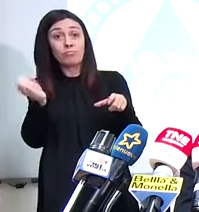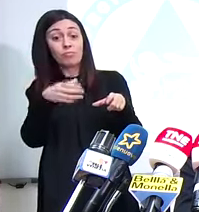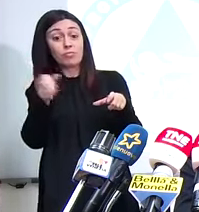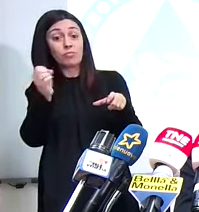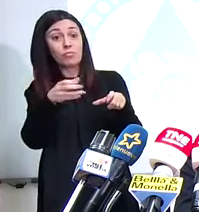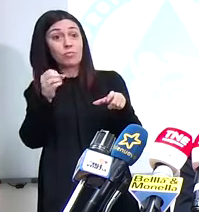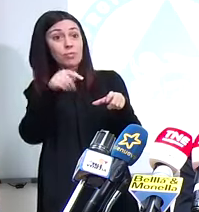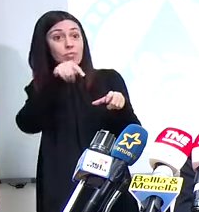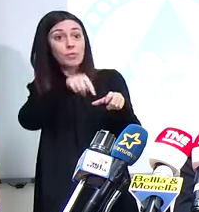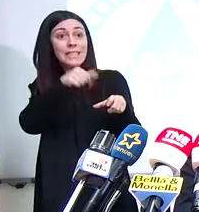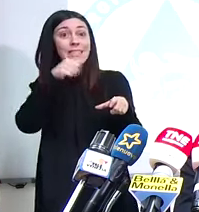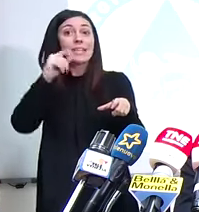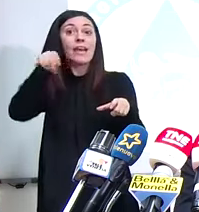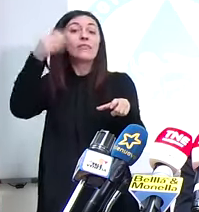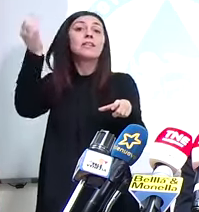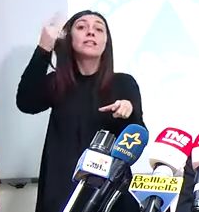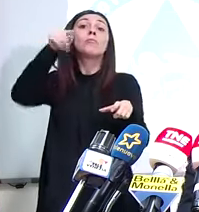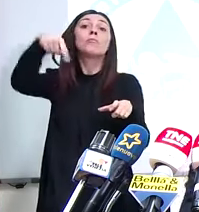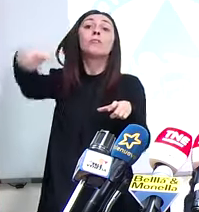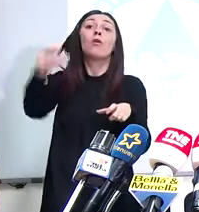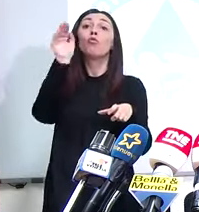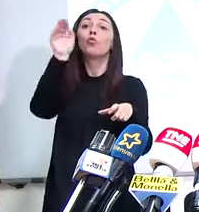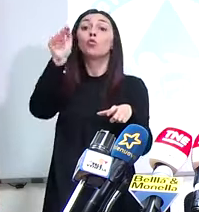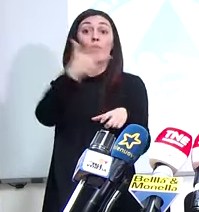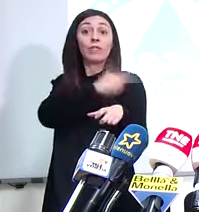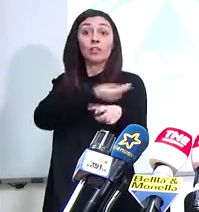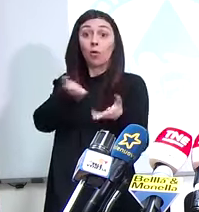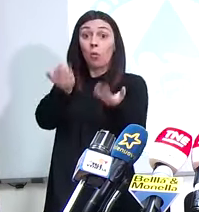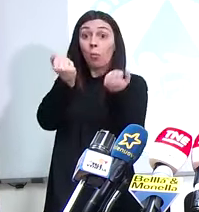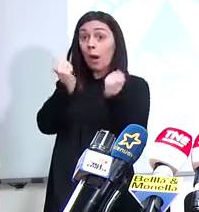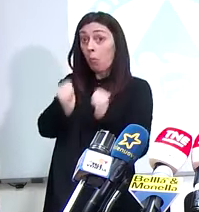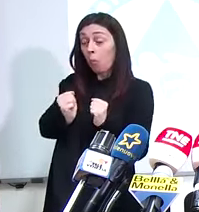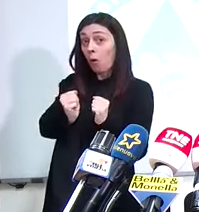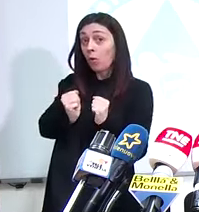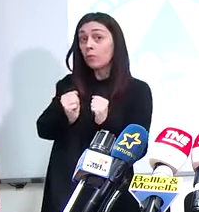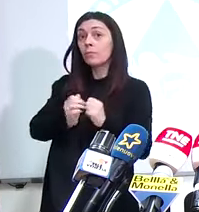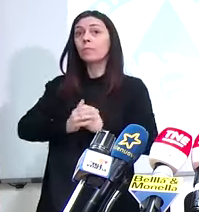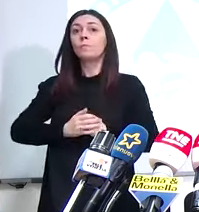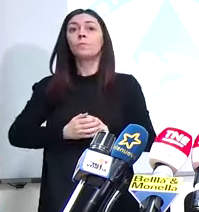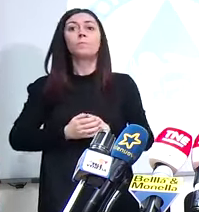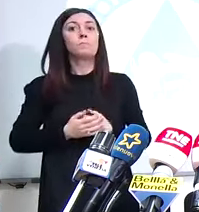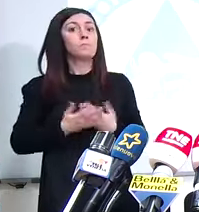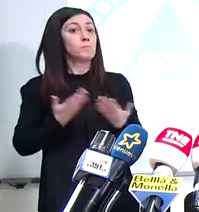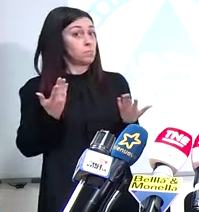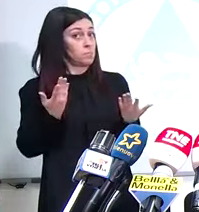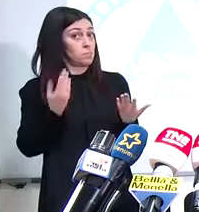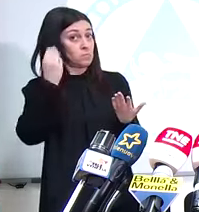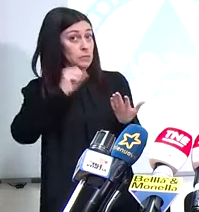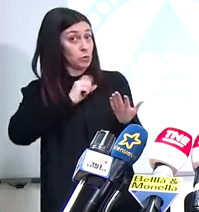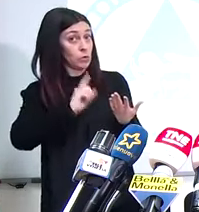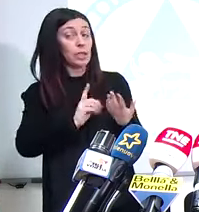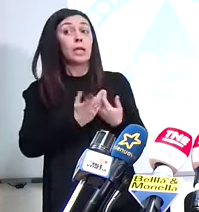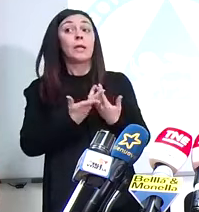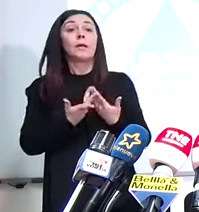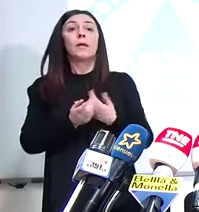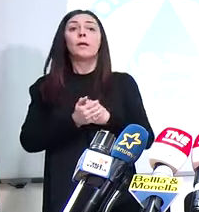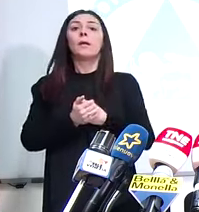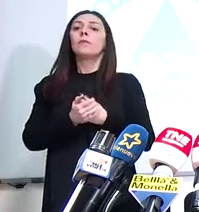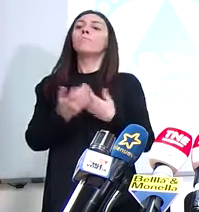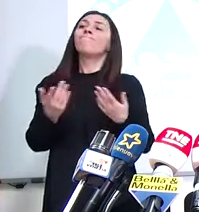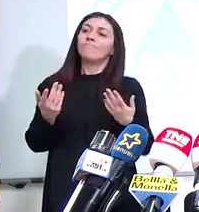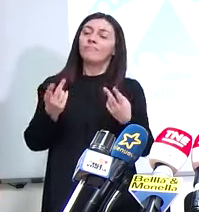prevedere oppure no non nego che abbiamo avuto più di qualche contatto anche di grandi sostenitori però in questo